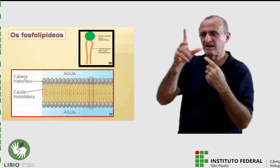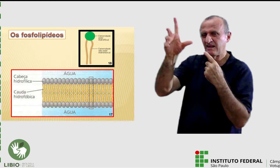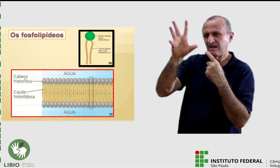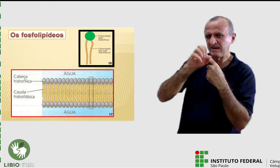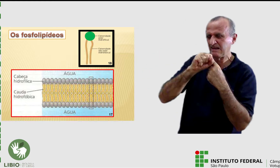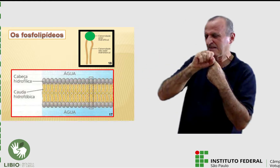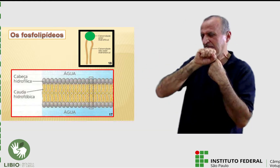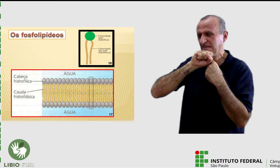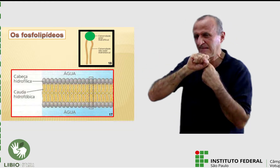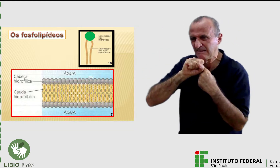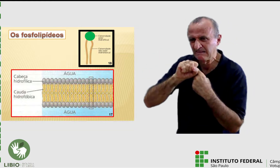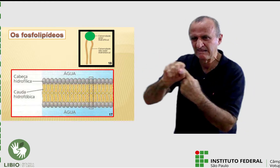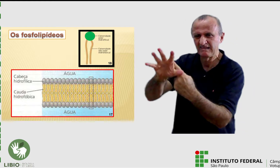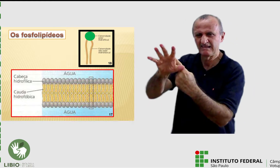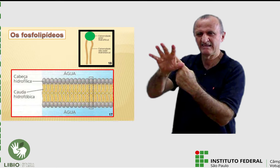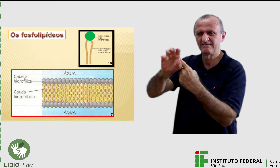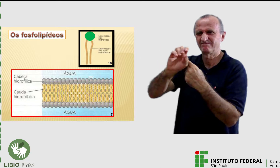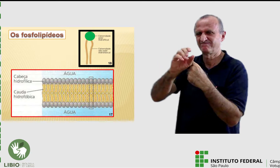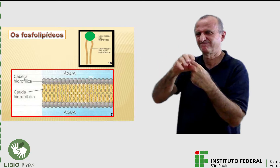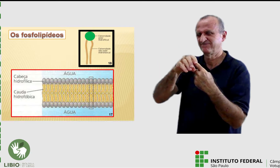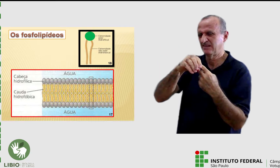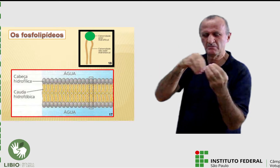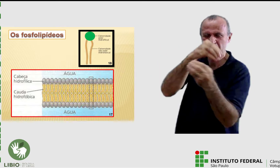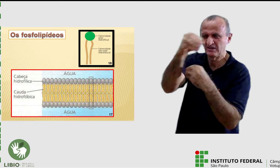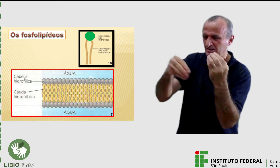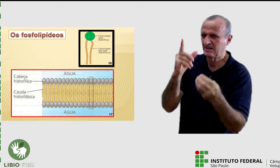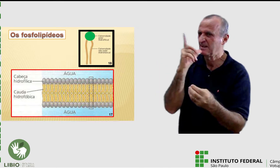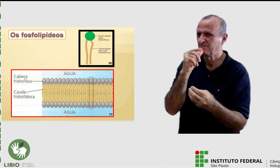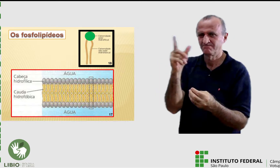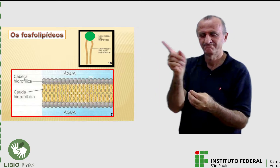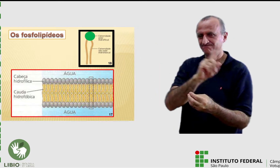se misturam com a água. Não se misturam.